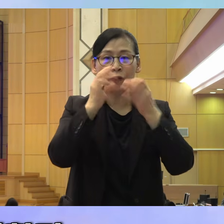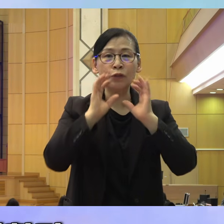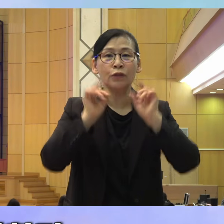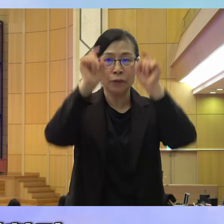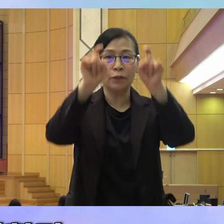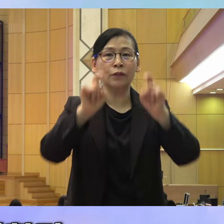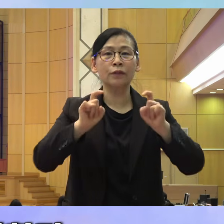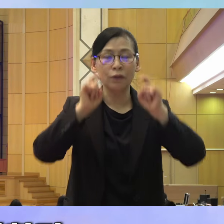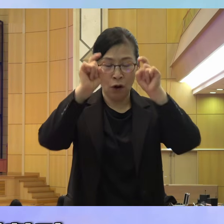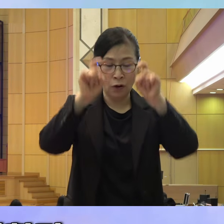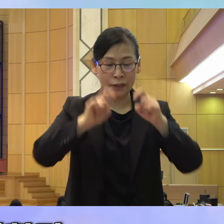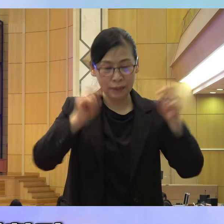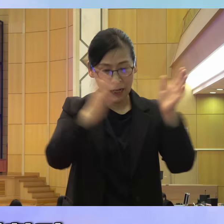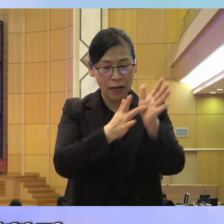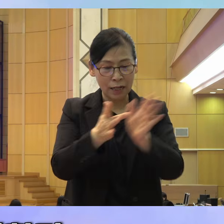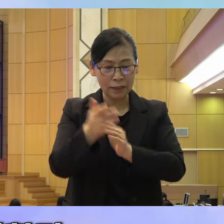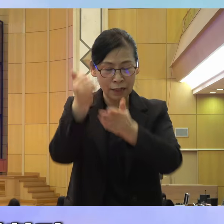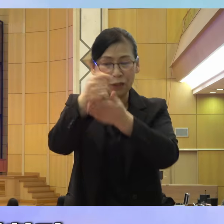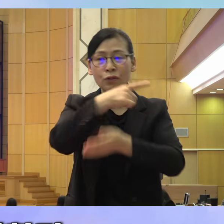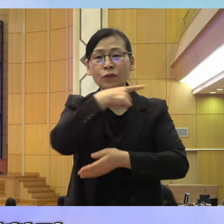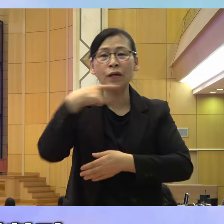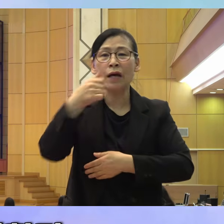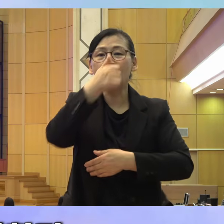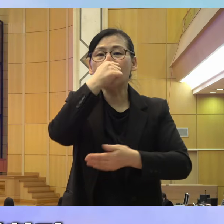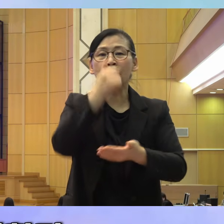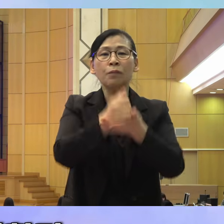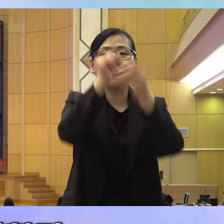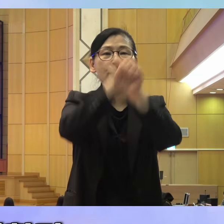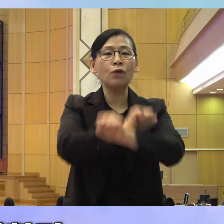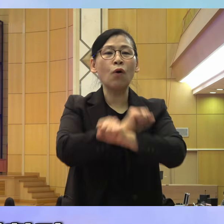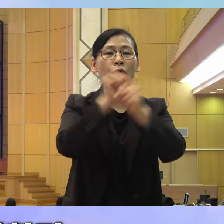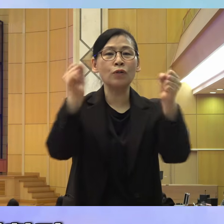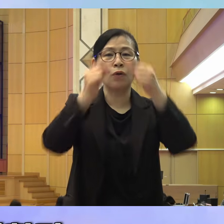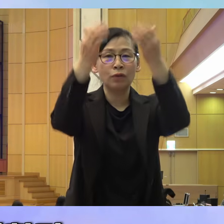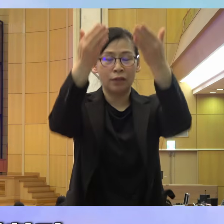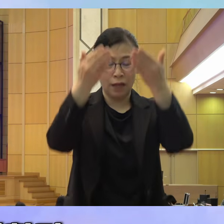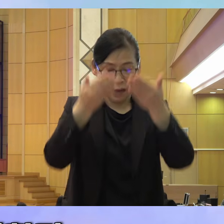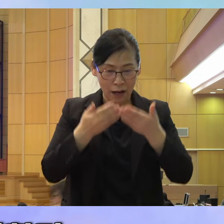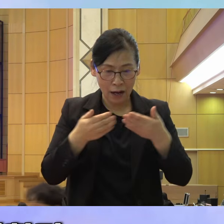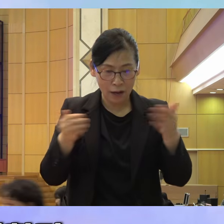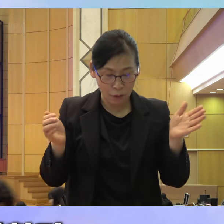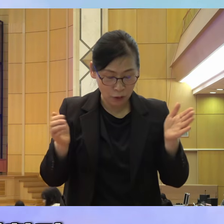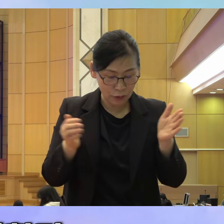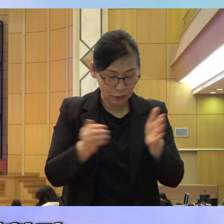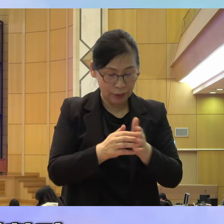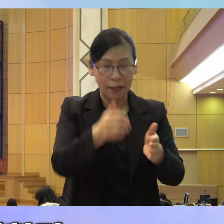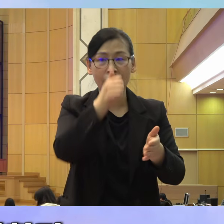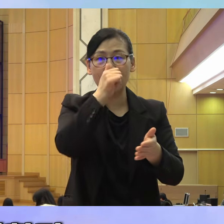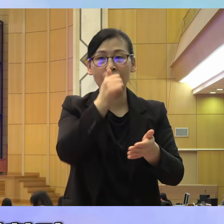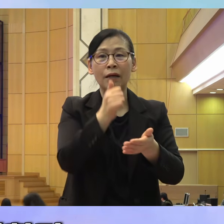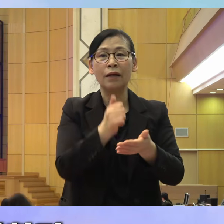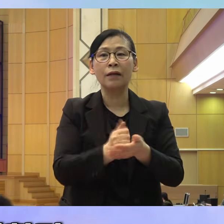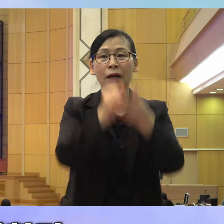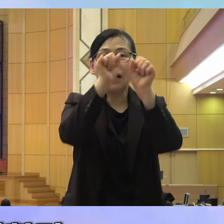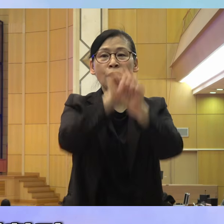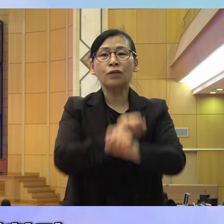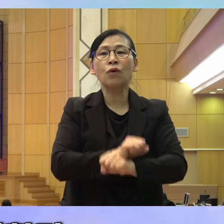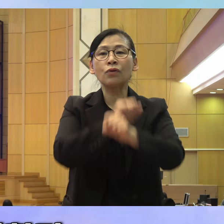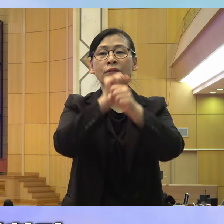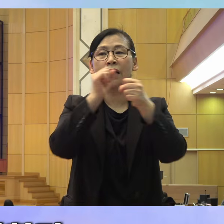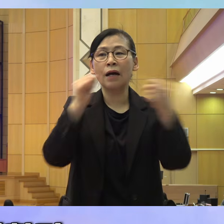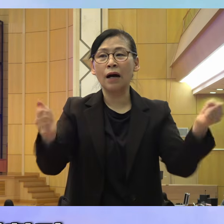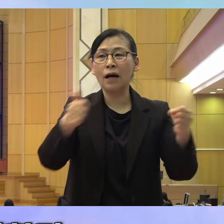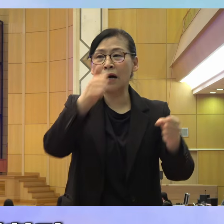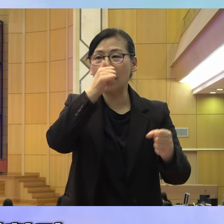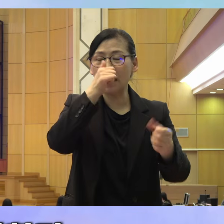기쁘게 부르는 어린 양 예수의 그 피로 속죄함 얻은